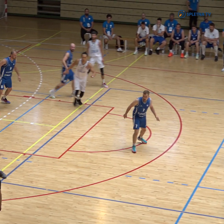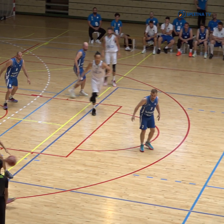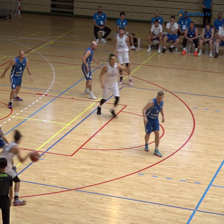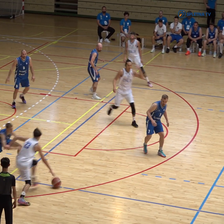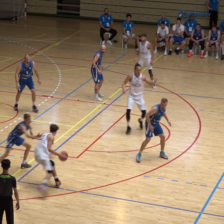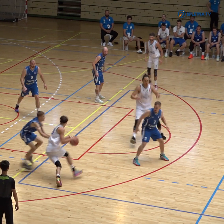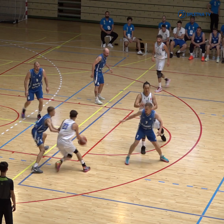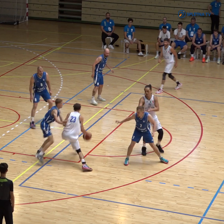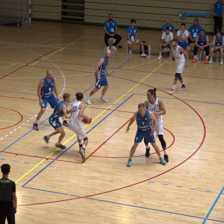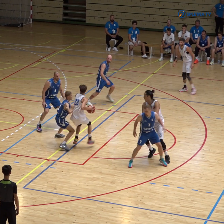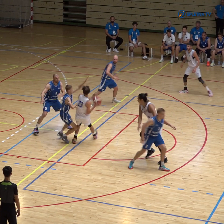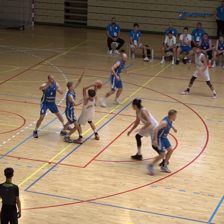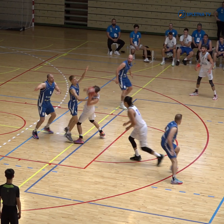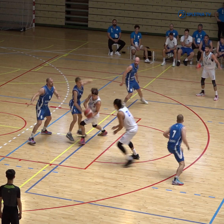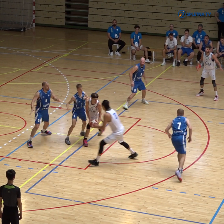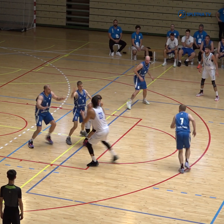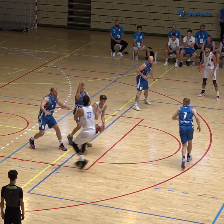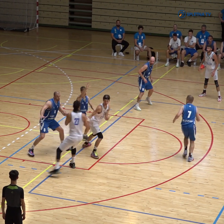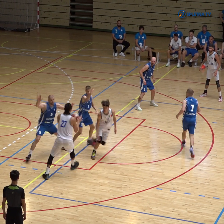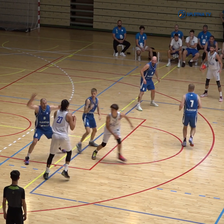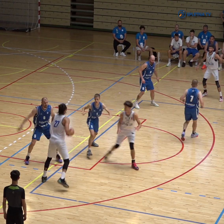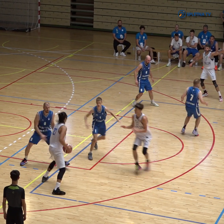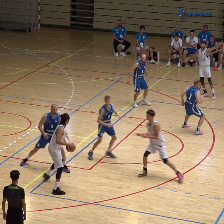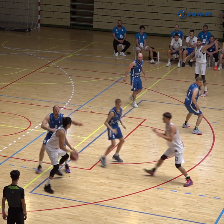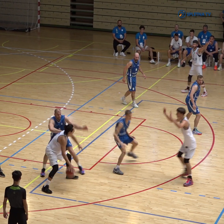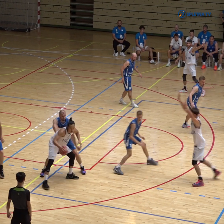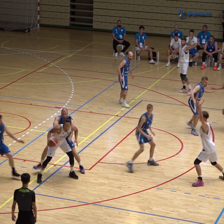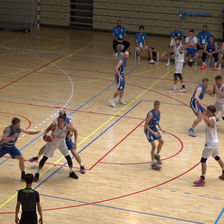I just need to clear my head. I just need to.